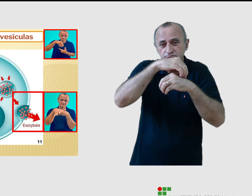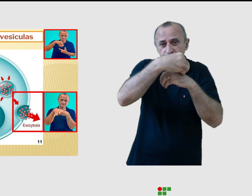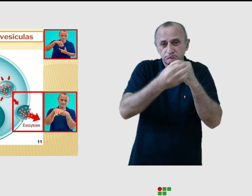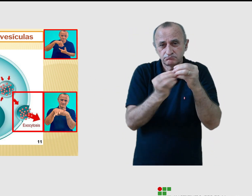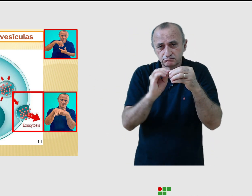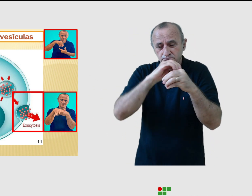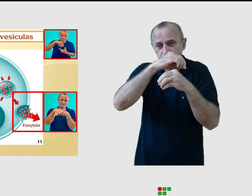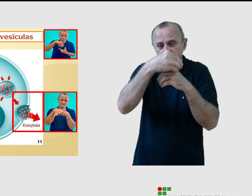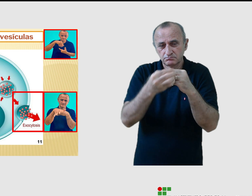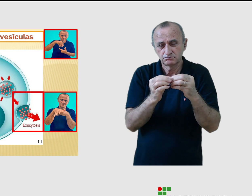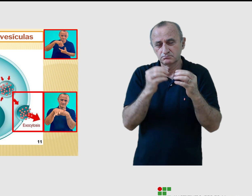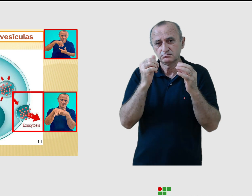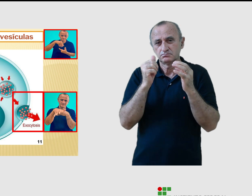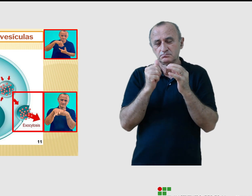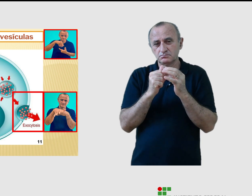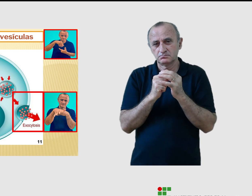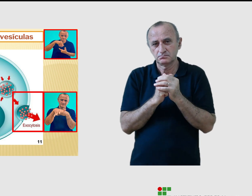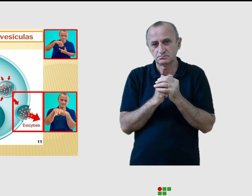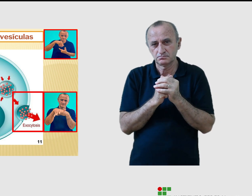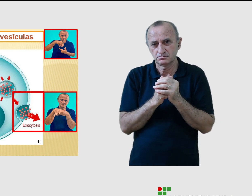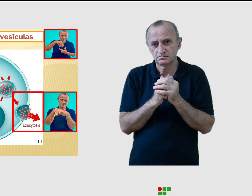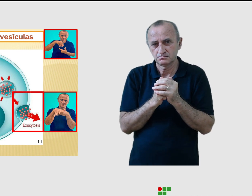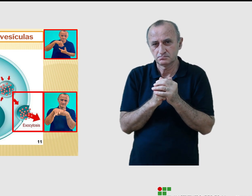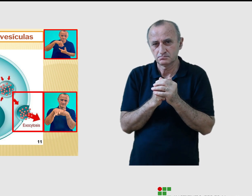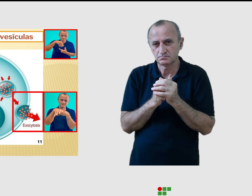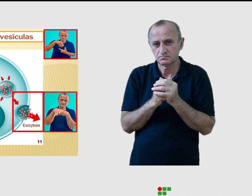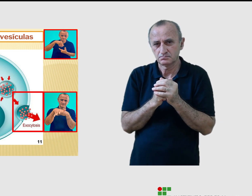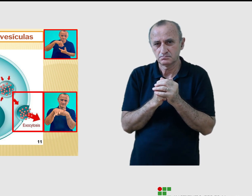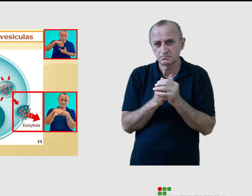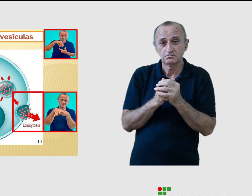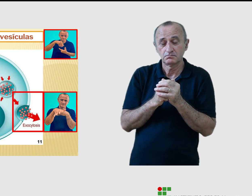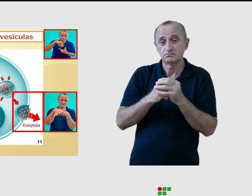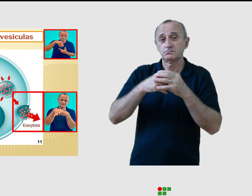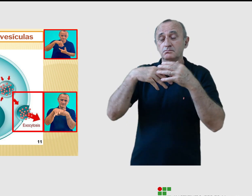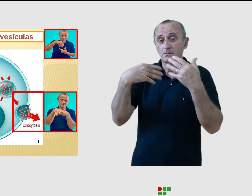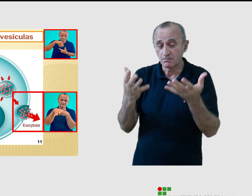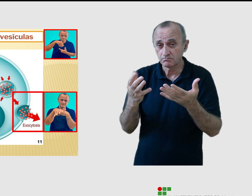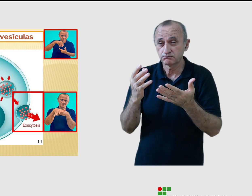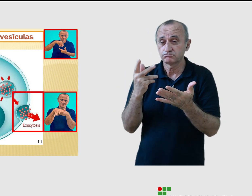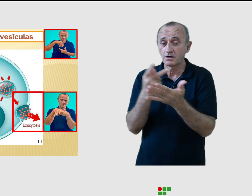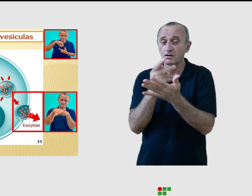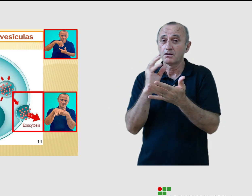fragmentos de células mortas ou grandes quantidades de moléculas.